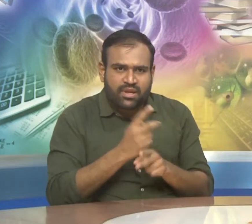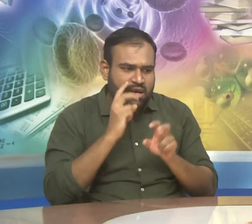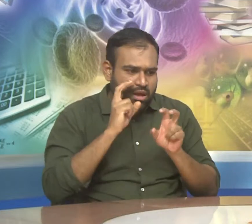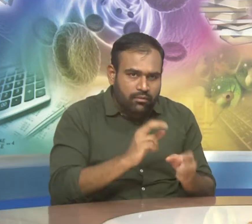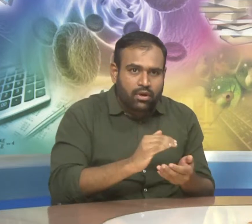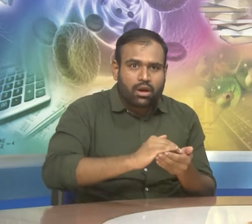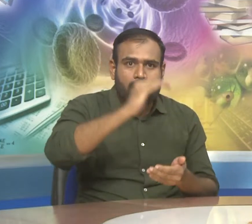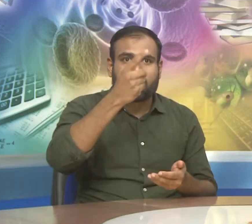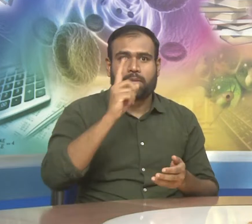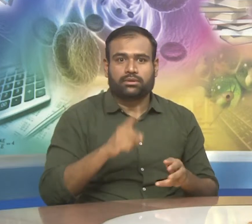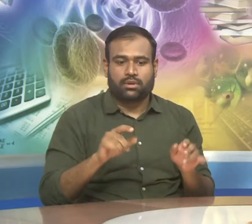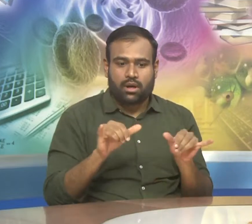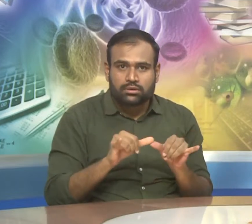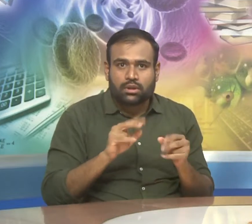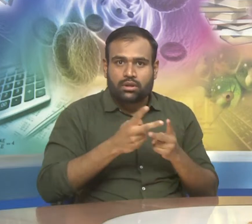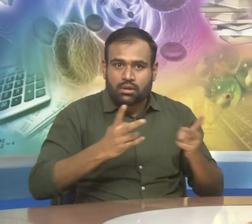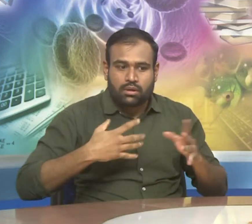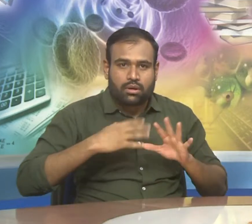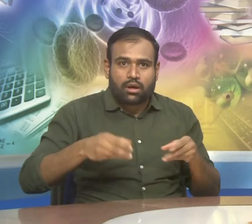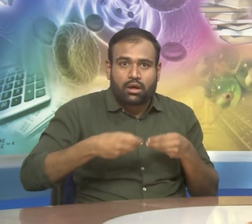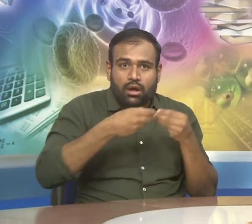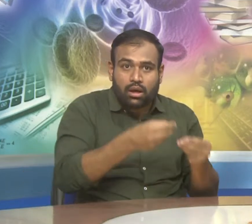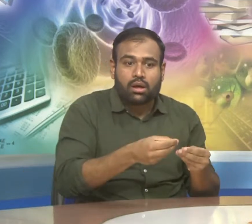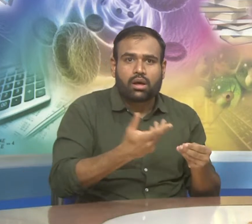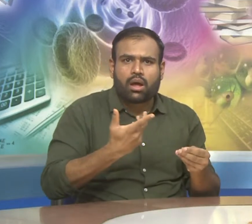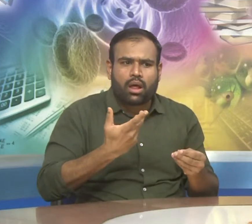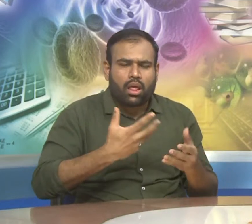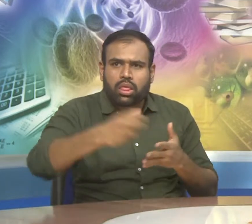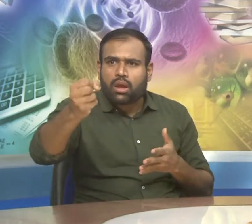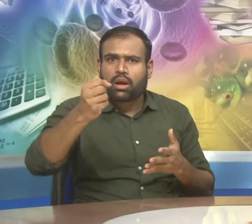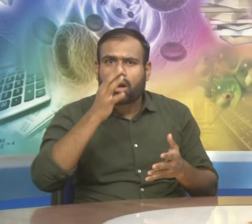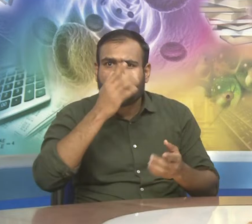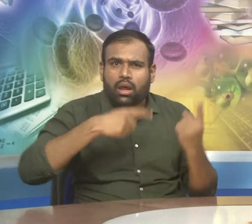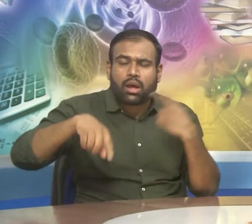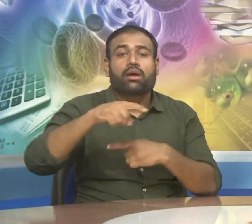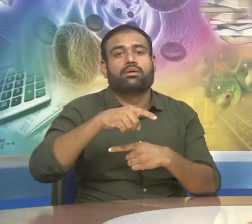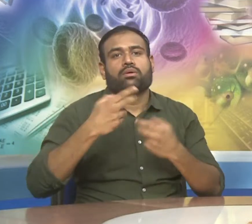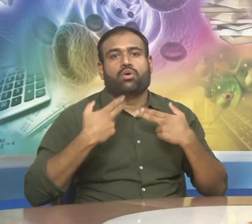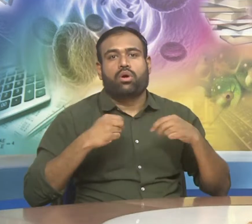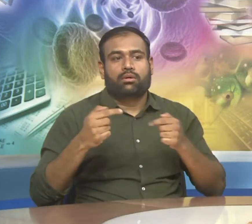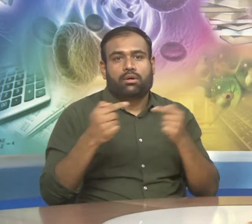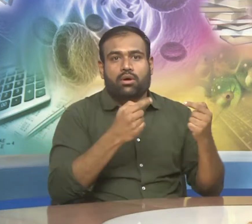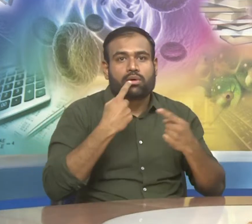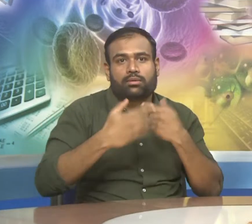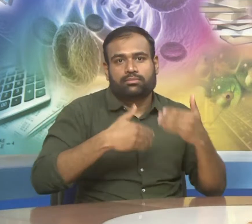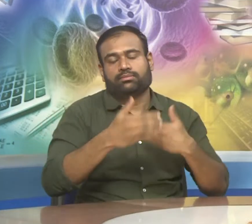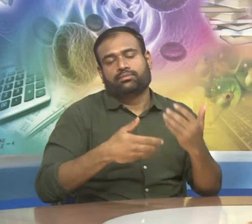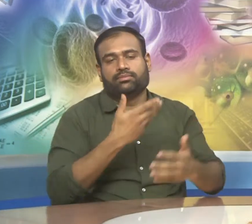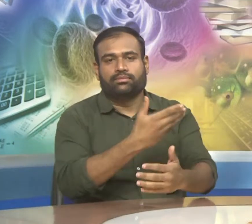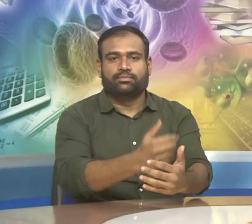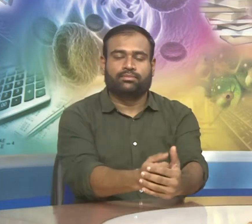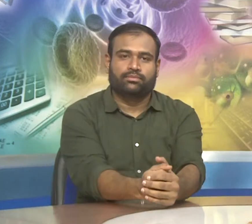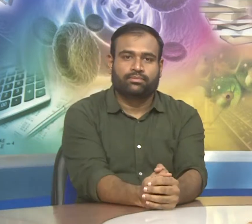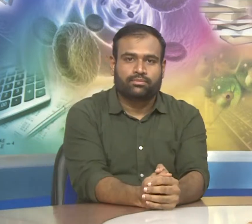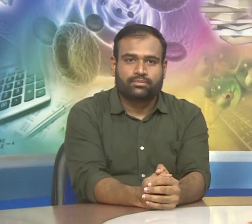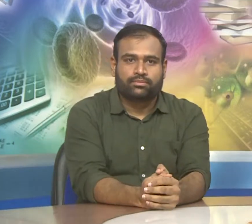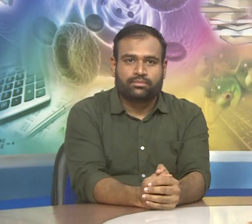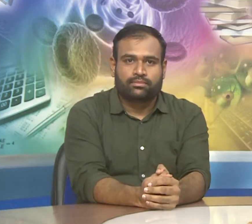rights and powers in the respect to a minor's person and property.